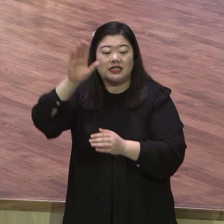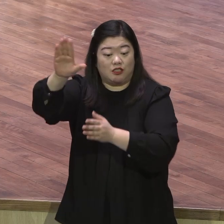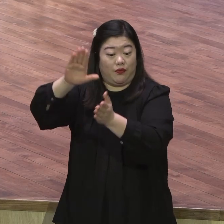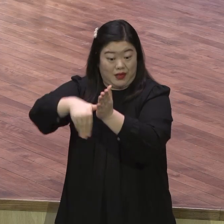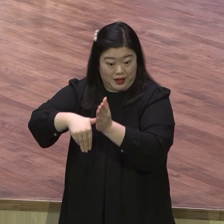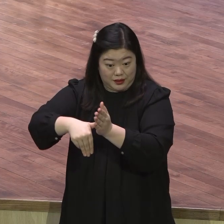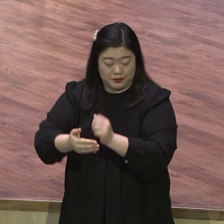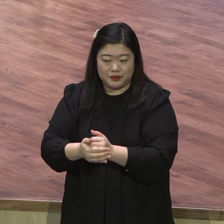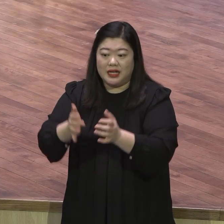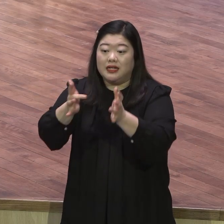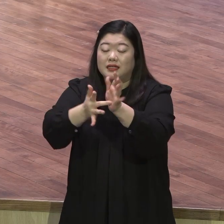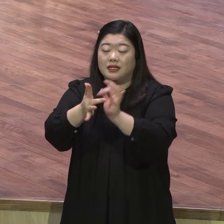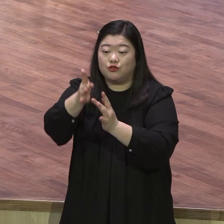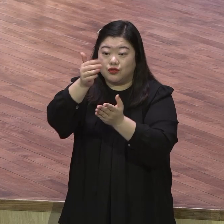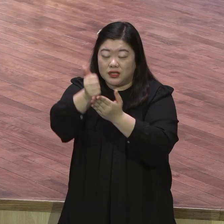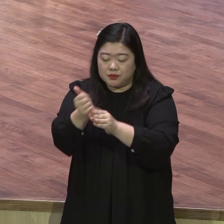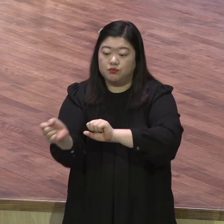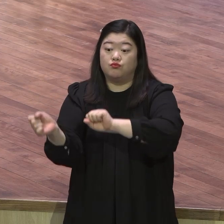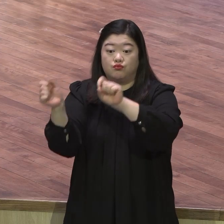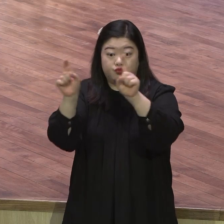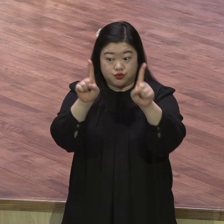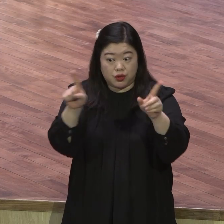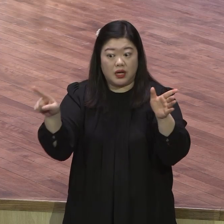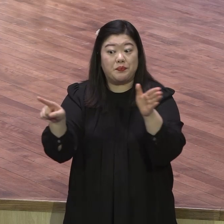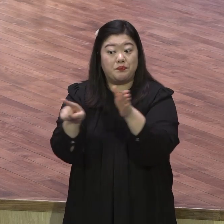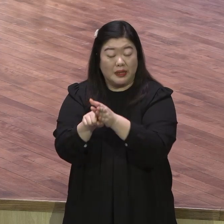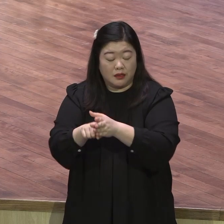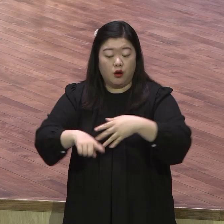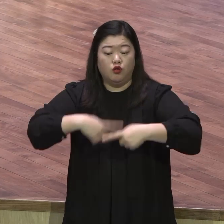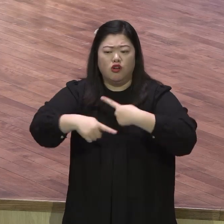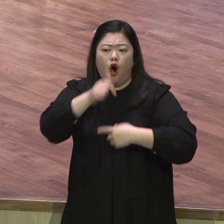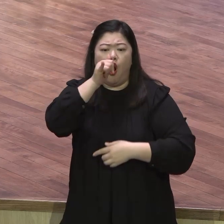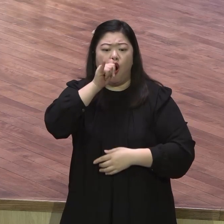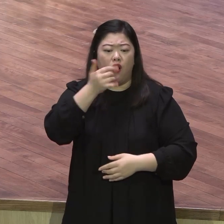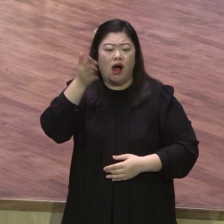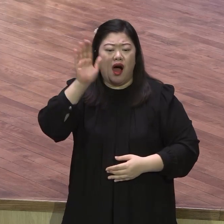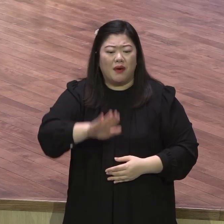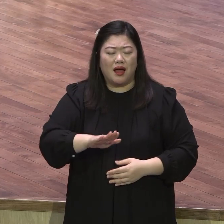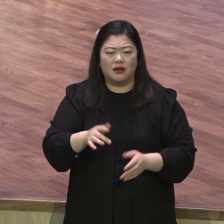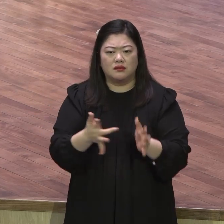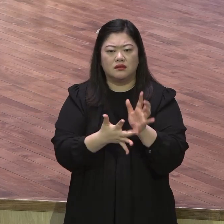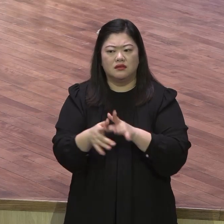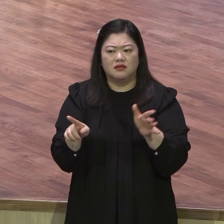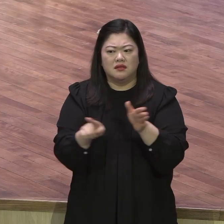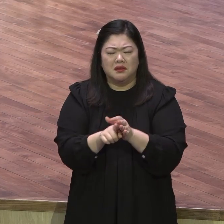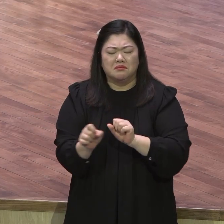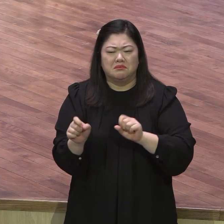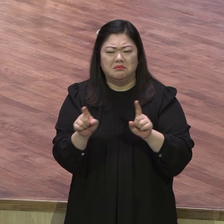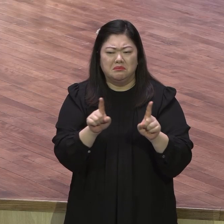예수님의 부활을 믿는다고 하면서도 슬퍼하면